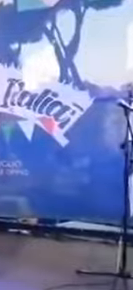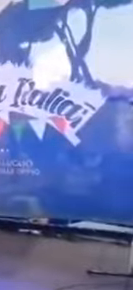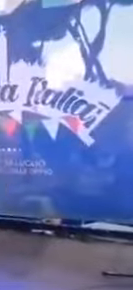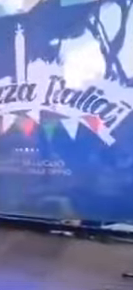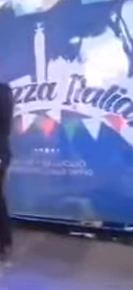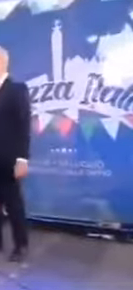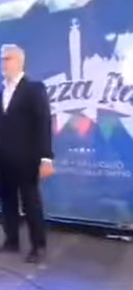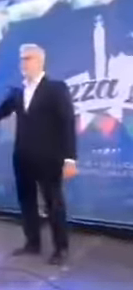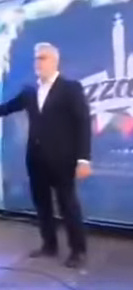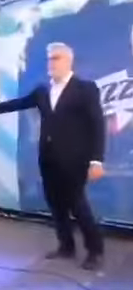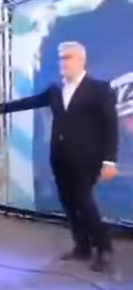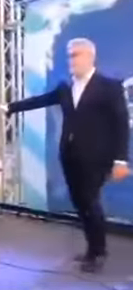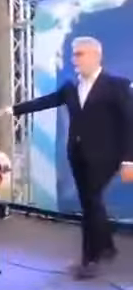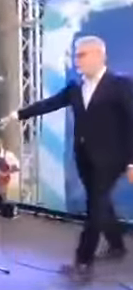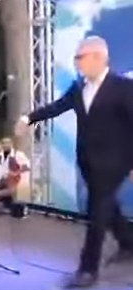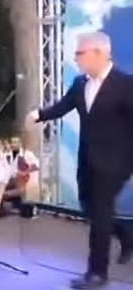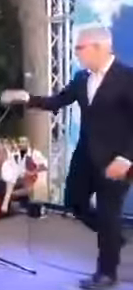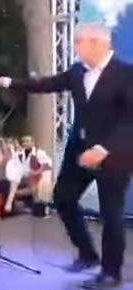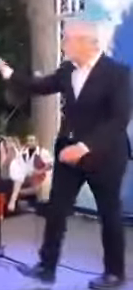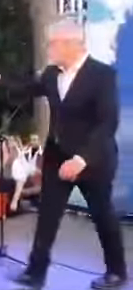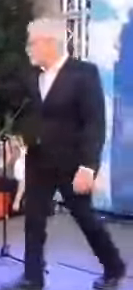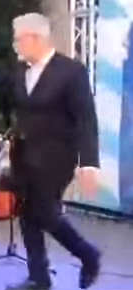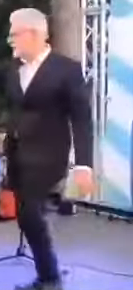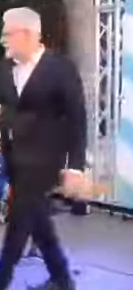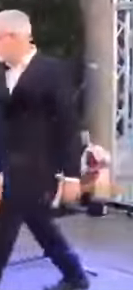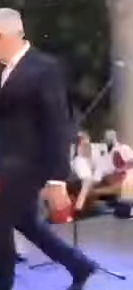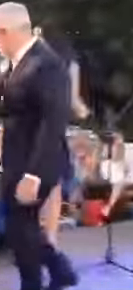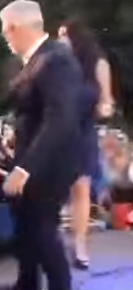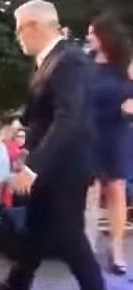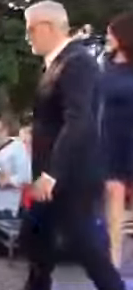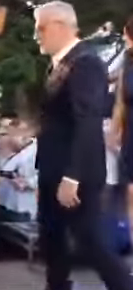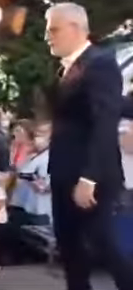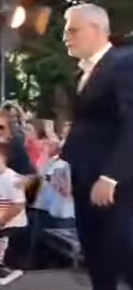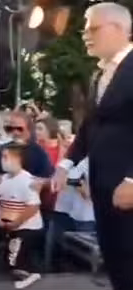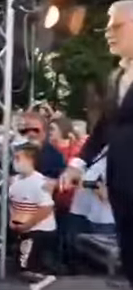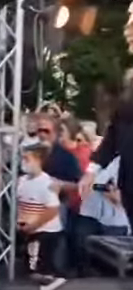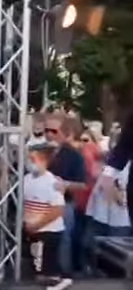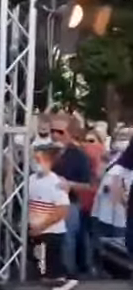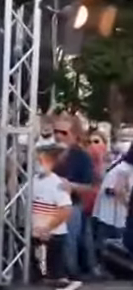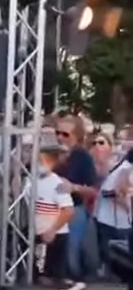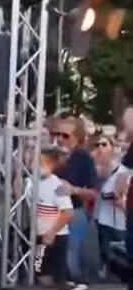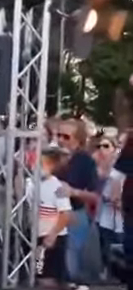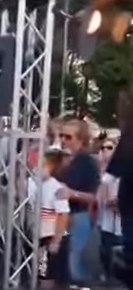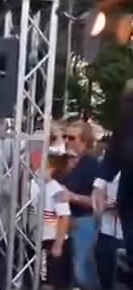Passate là, passate là.